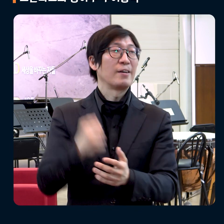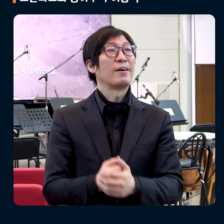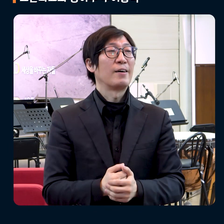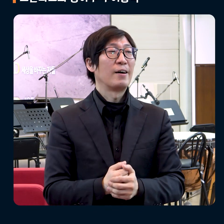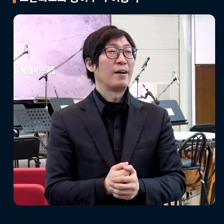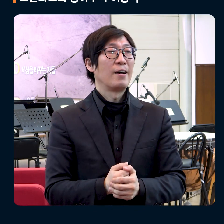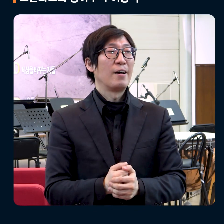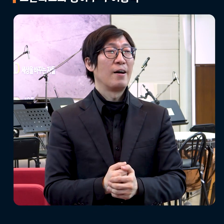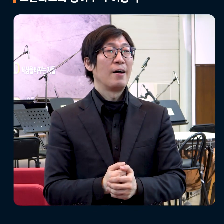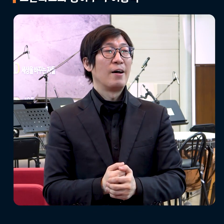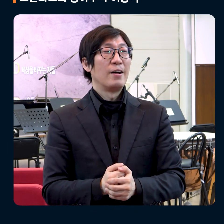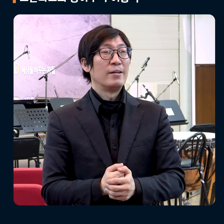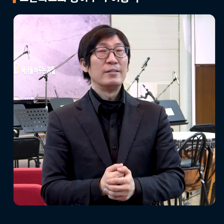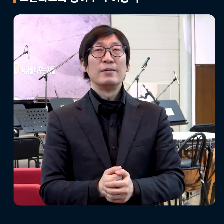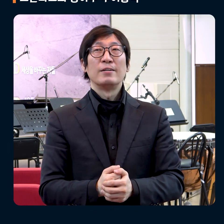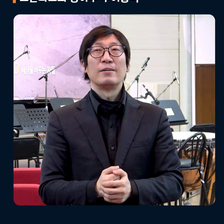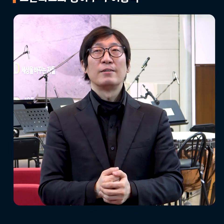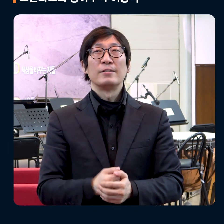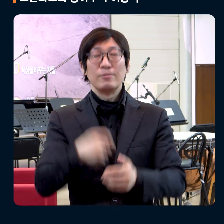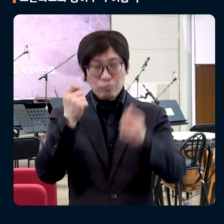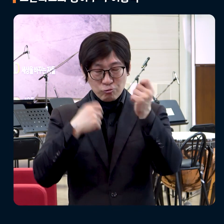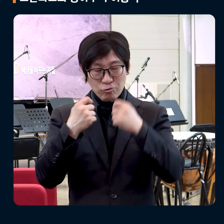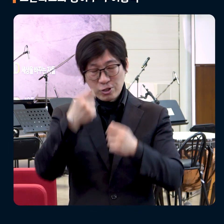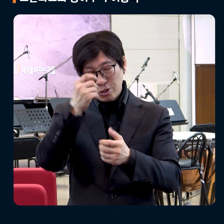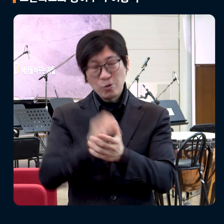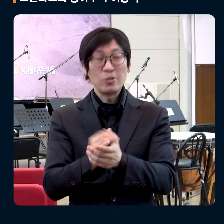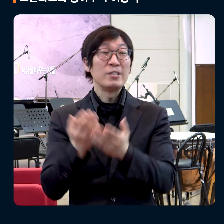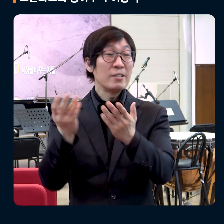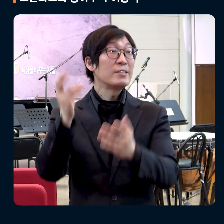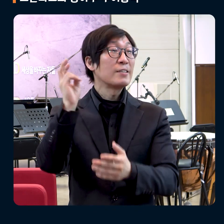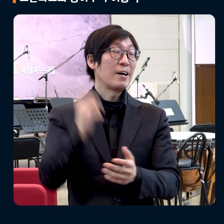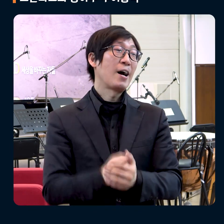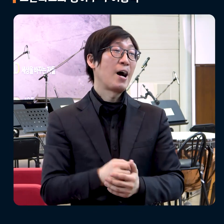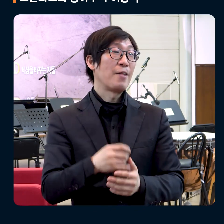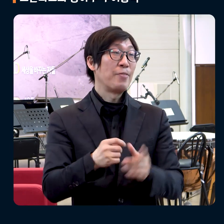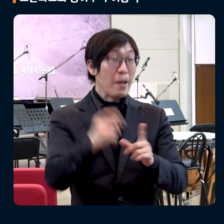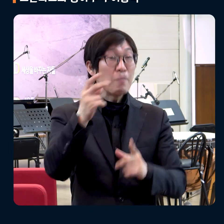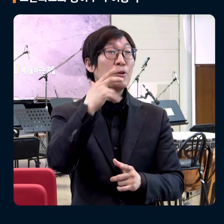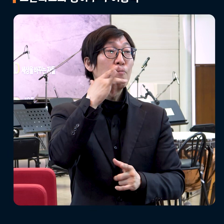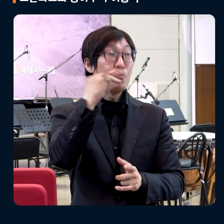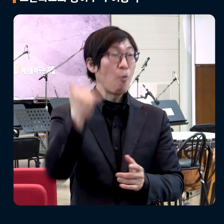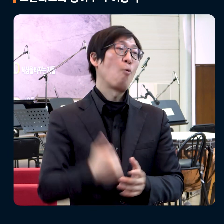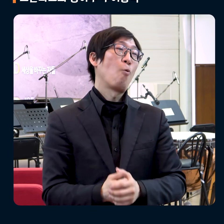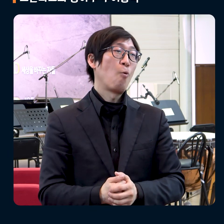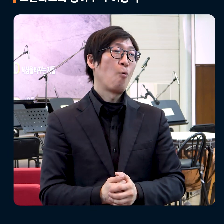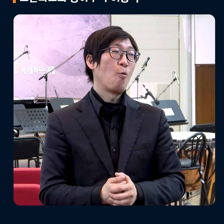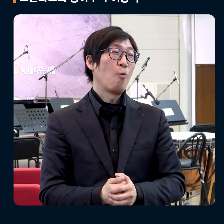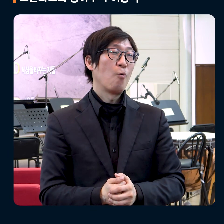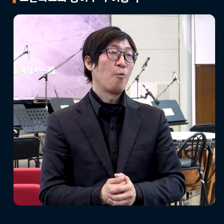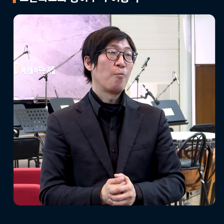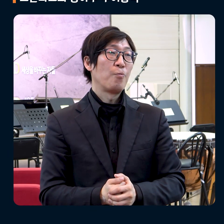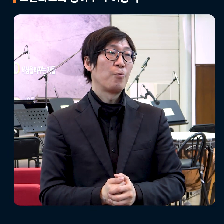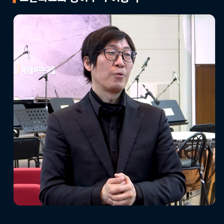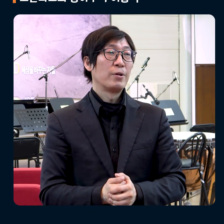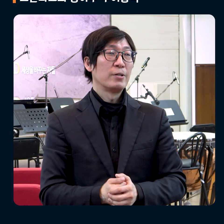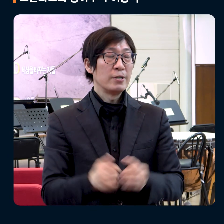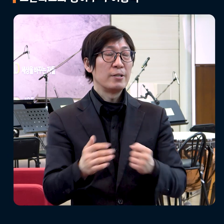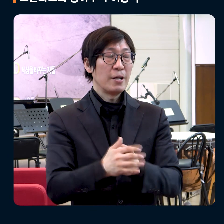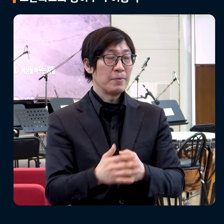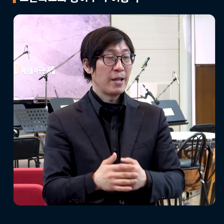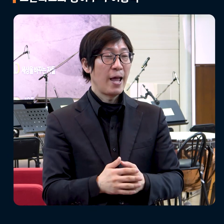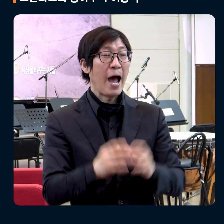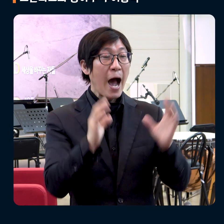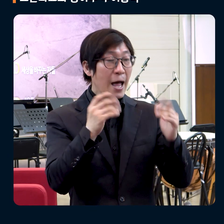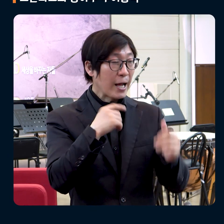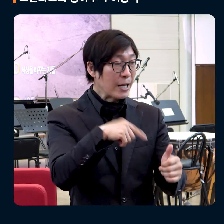그래서 접어서 한번 봐주세요. 엉엉 울면서 기도한 거 아닙니까? 그래서 얘야, 너 그래도 예배해야